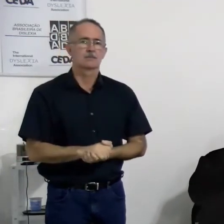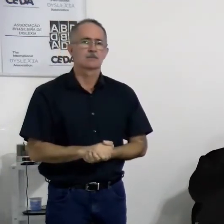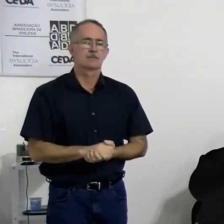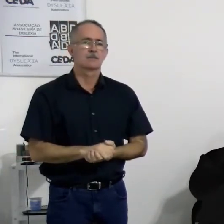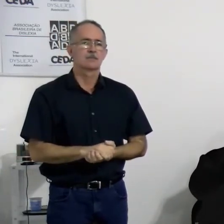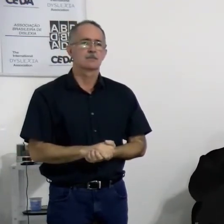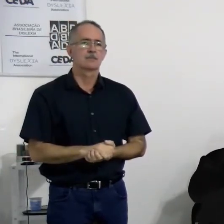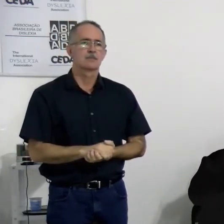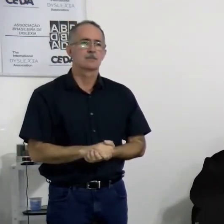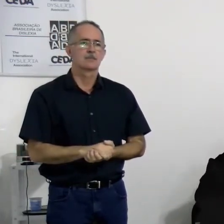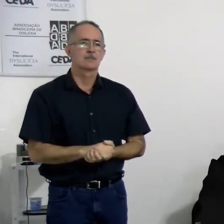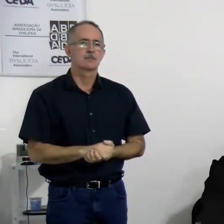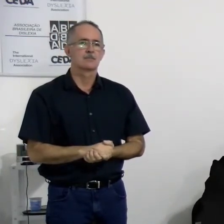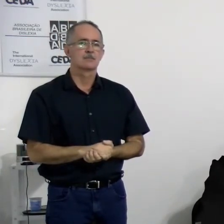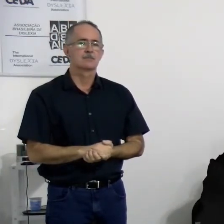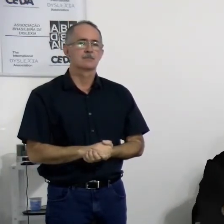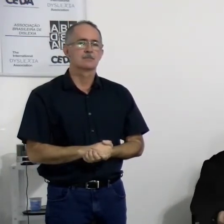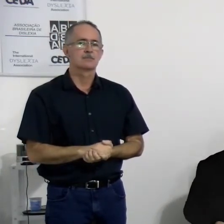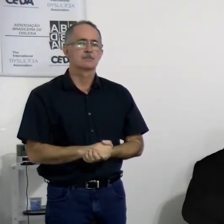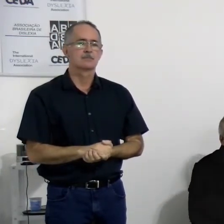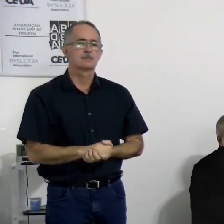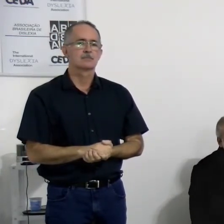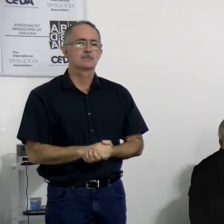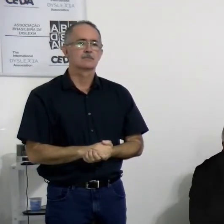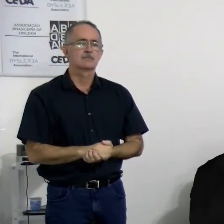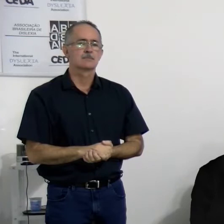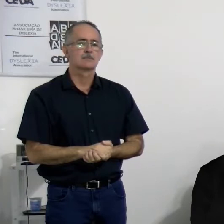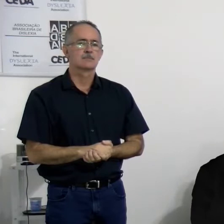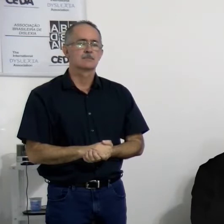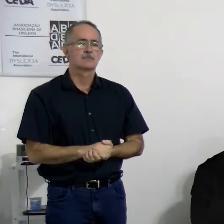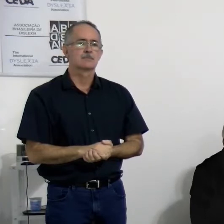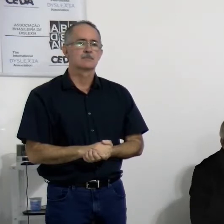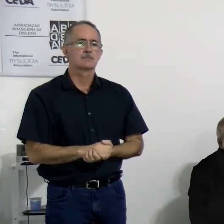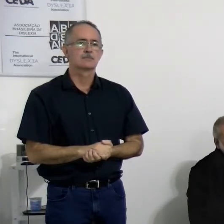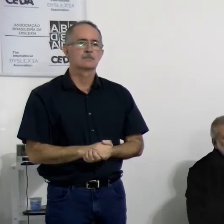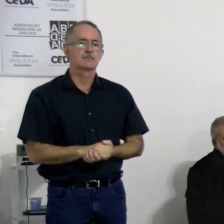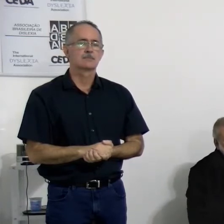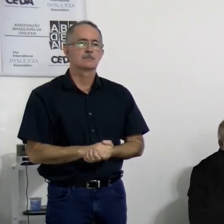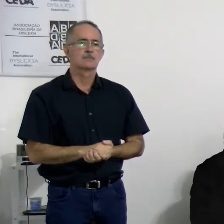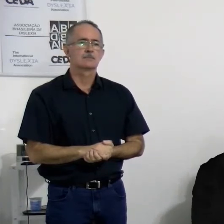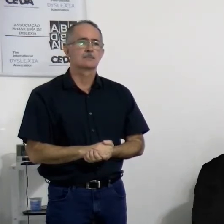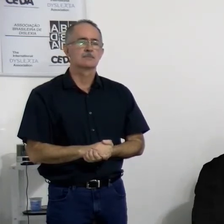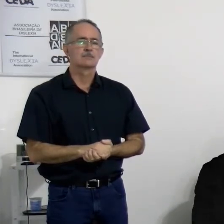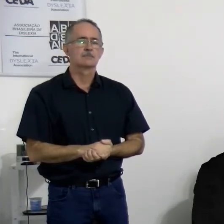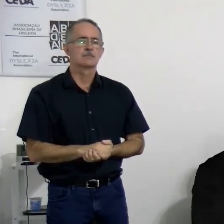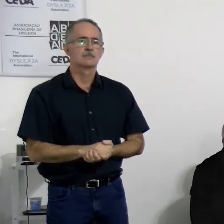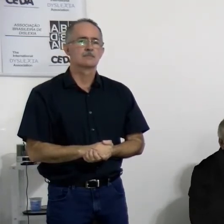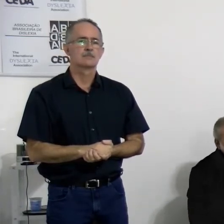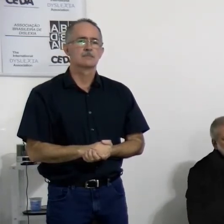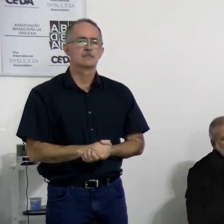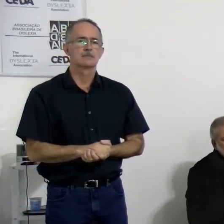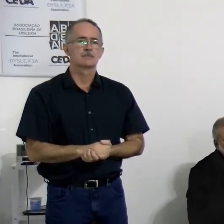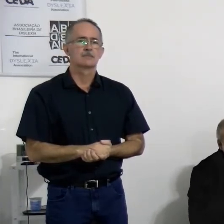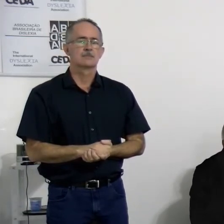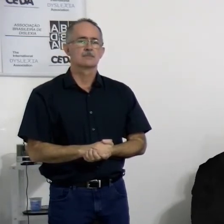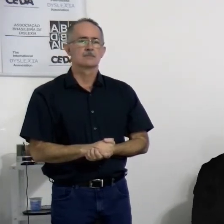Fabiana Almeida, is going to be using some of the strategies from a book of mine